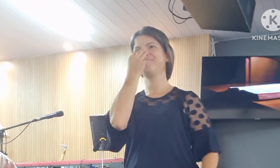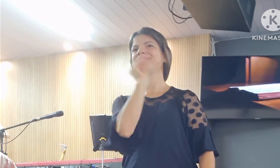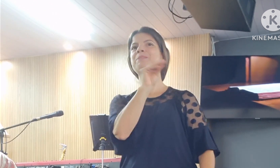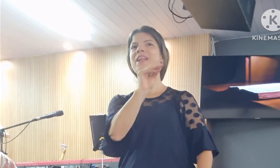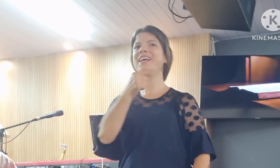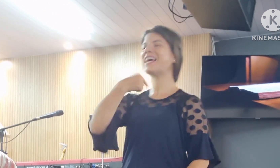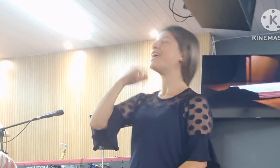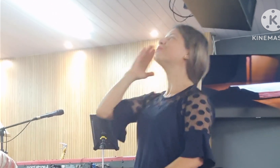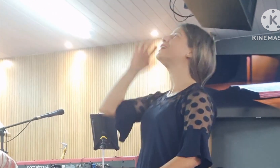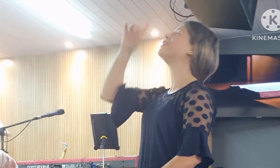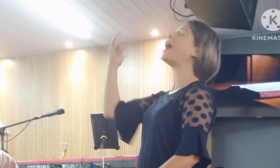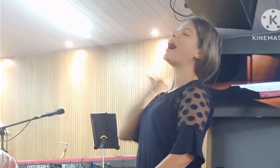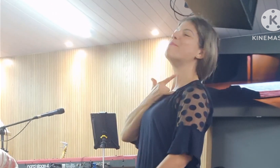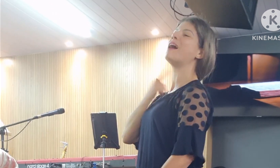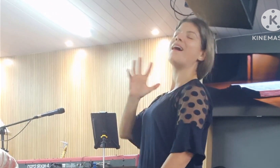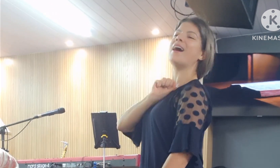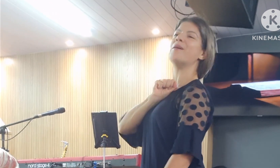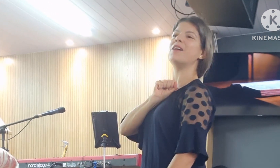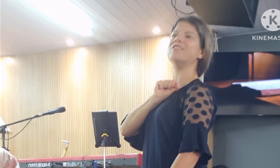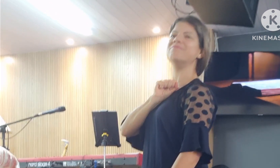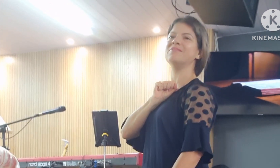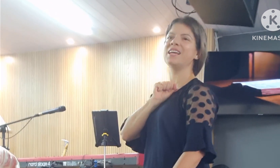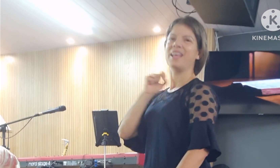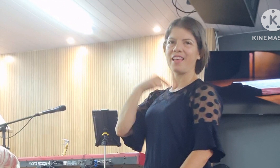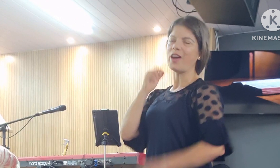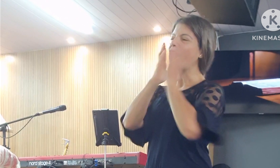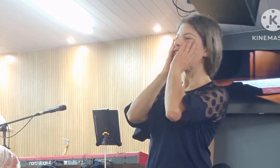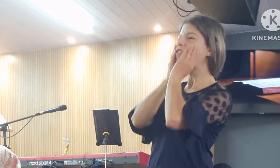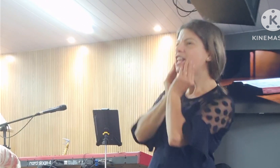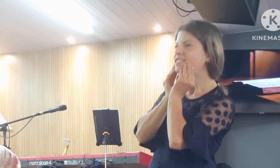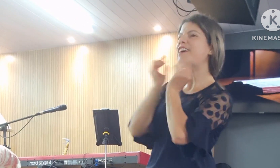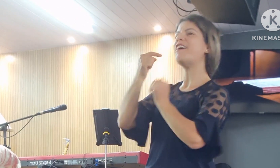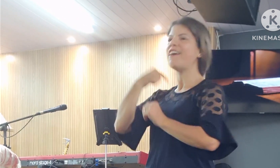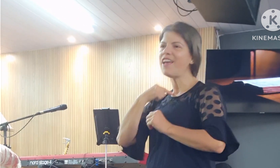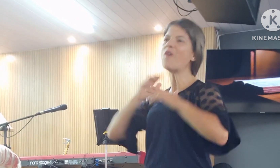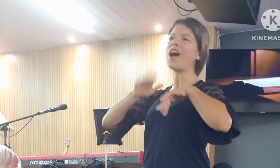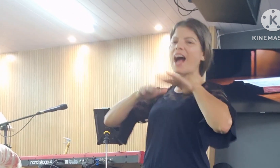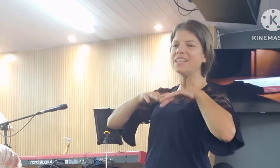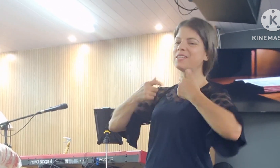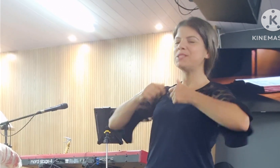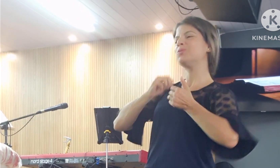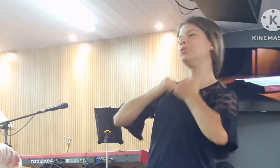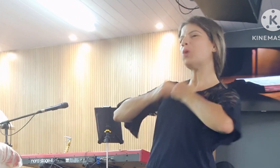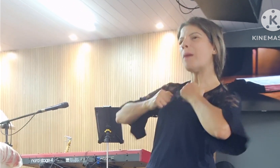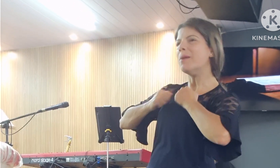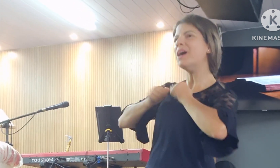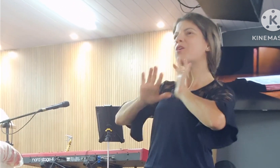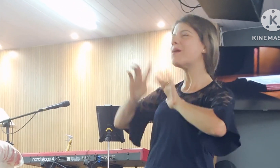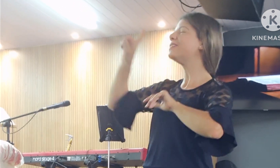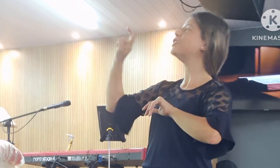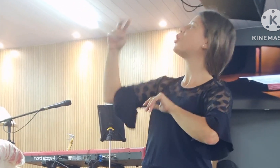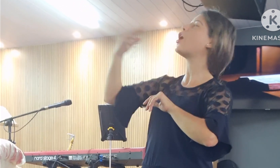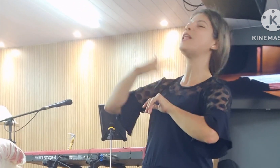Por isso que Jesus respondeu: eu sou o caminho, a verdade e a vida. Você só vai a Deus através de